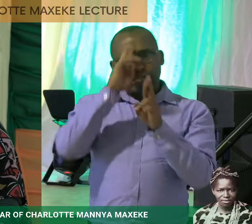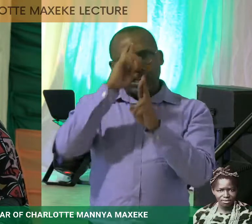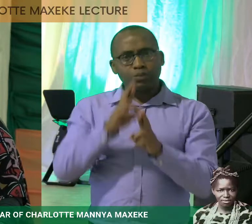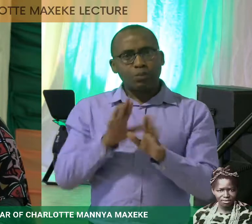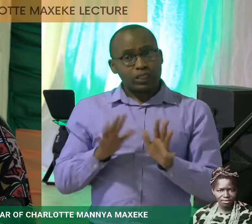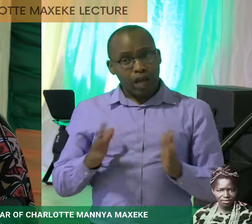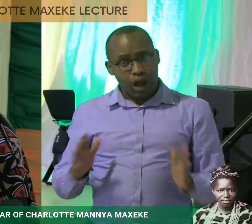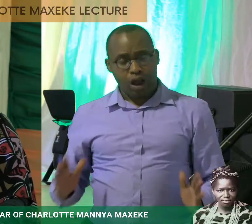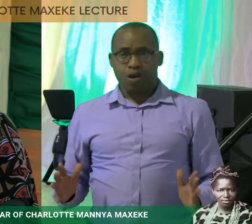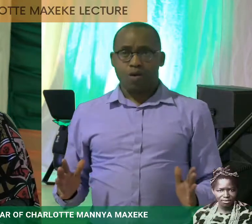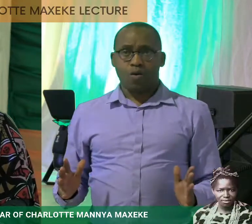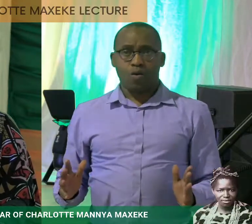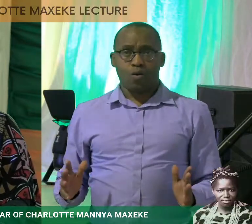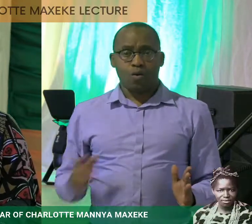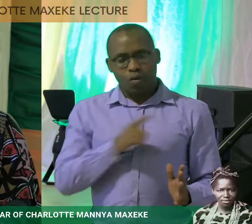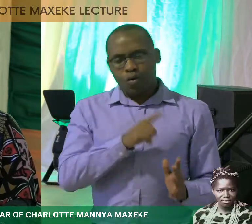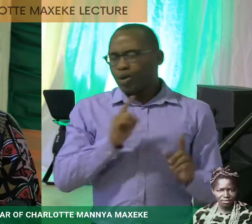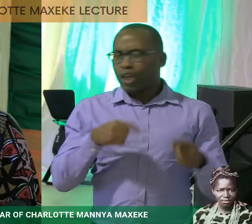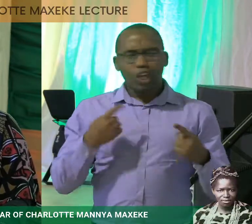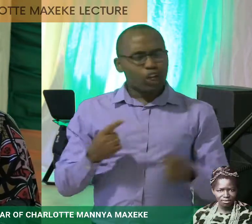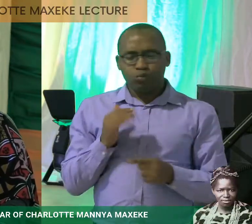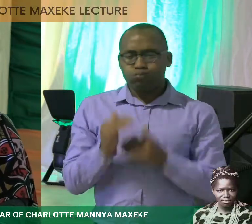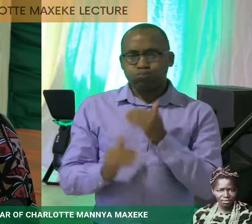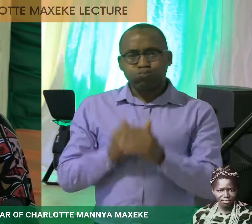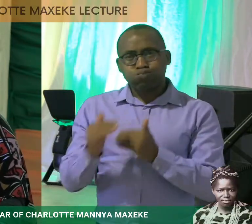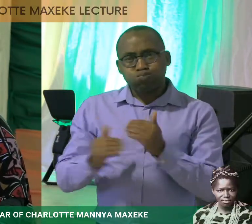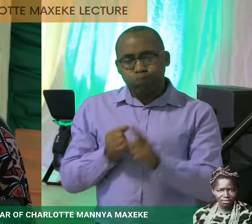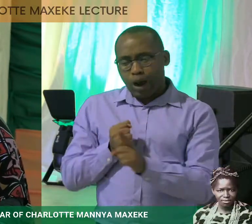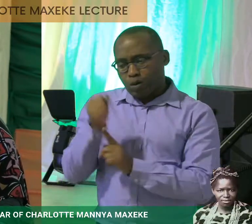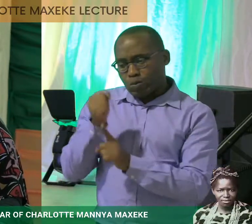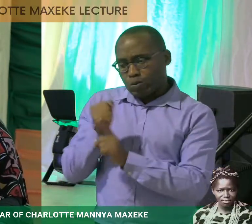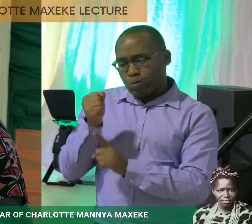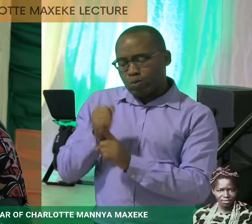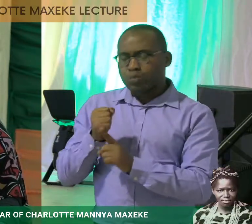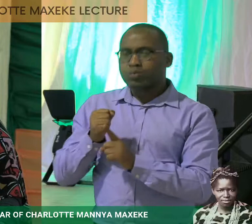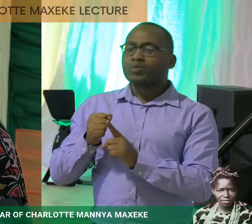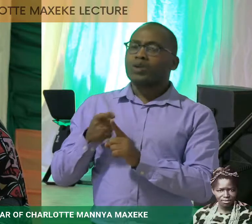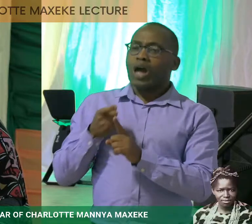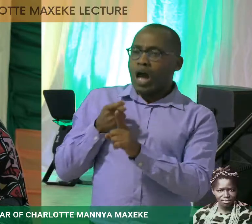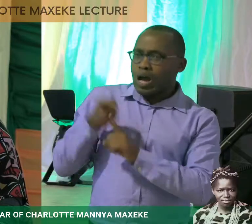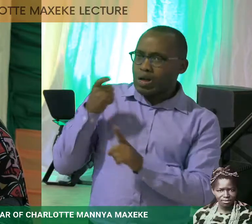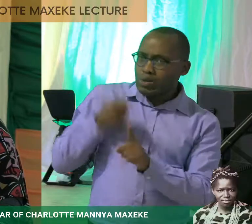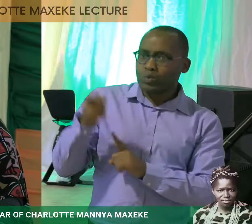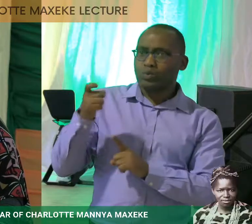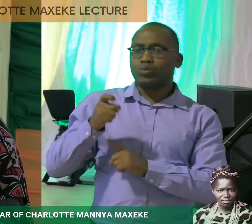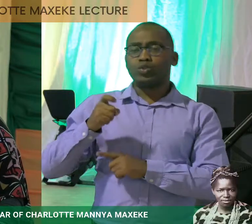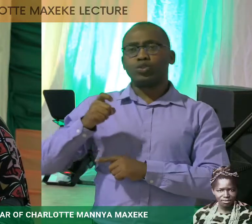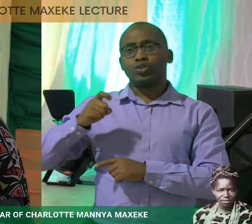nokuxhatshazwa kwabantwana abangamantombazana. Kuyinene kona ukuba onke la malinge